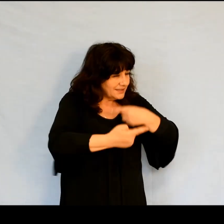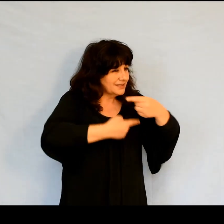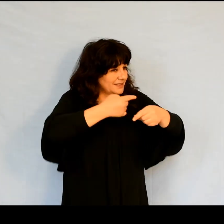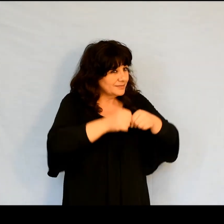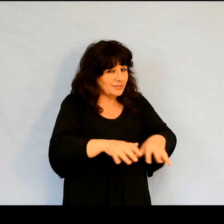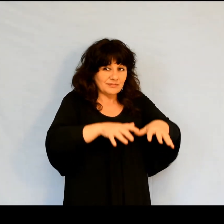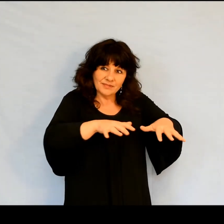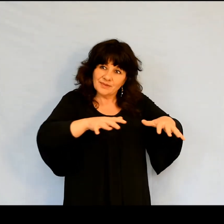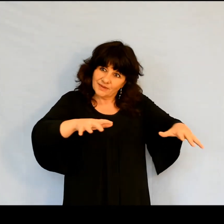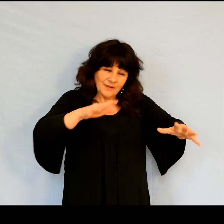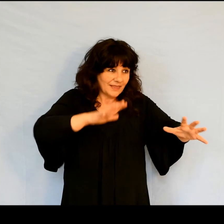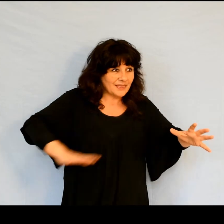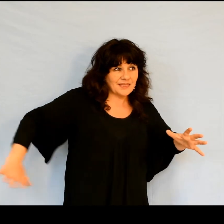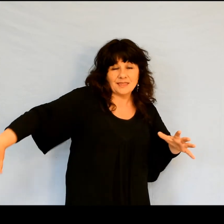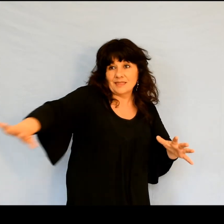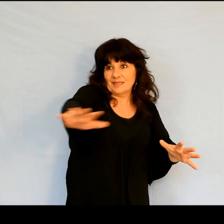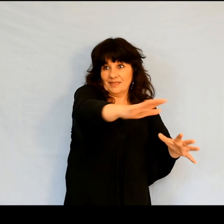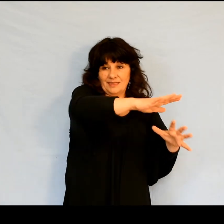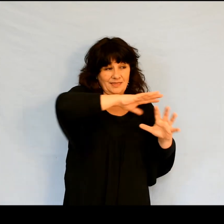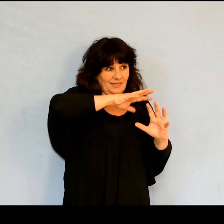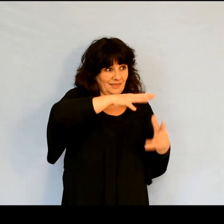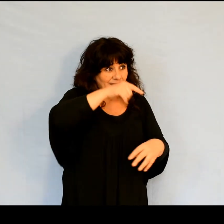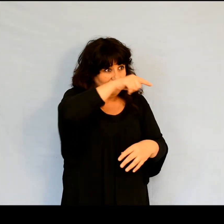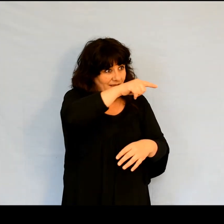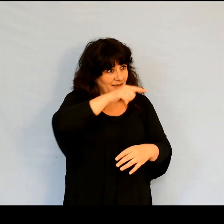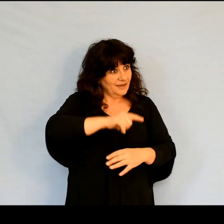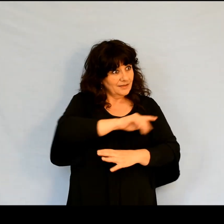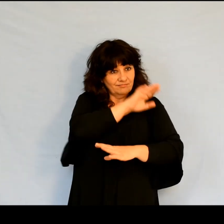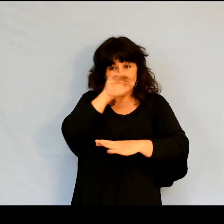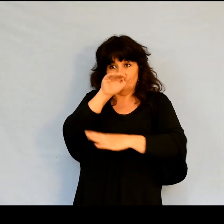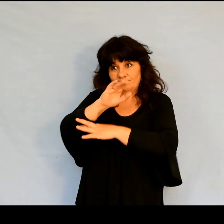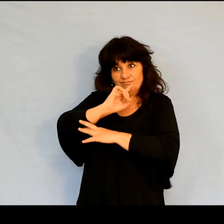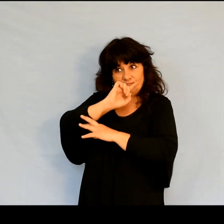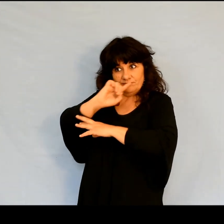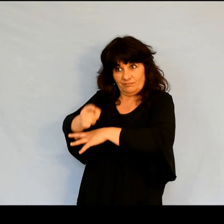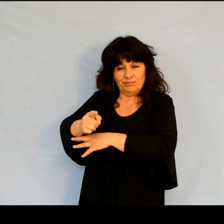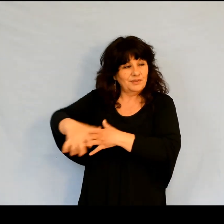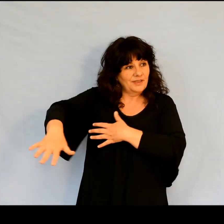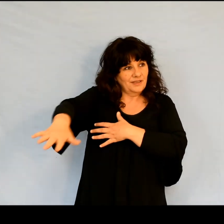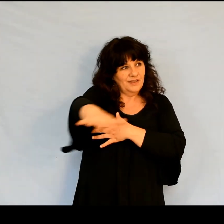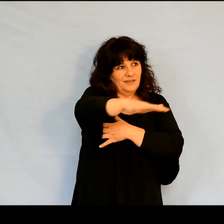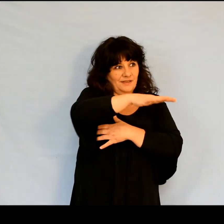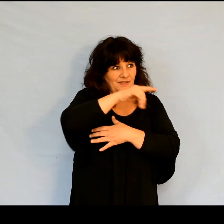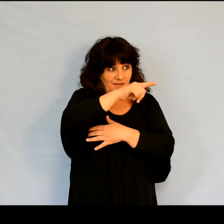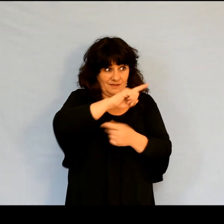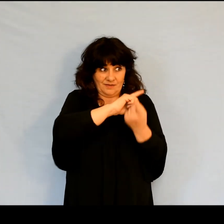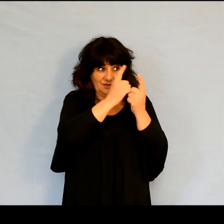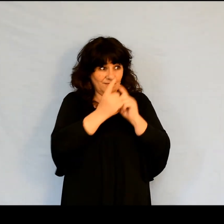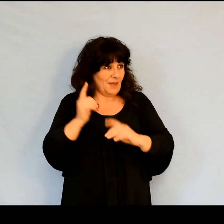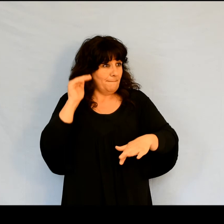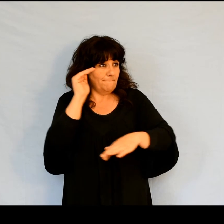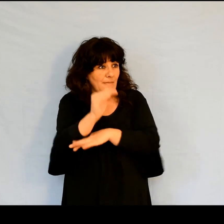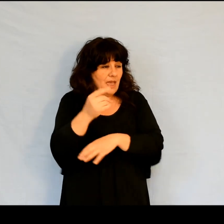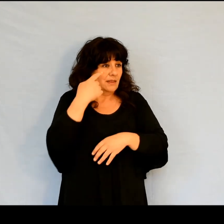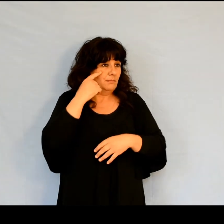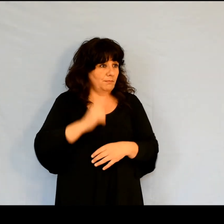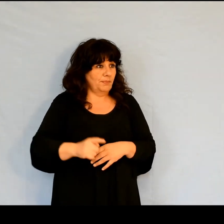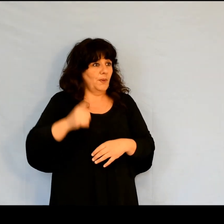la terre et soumettez-la. Soyez les maîtres des poissons de la mer,